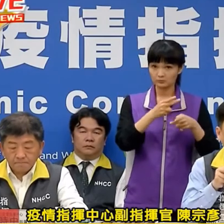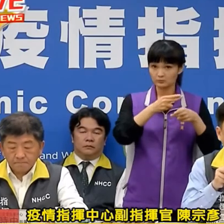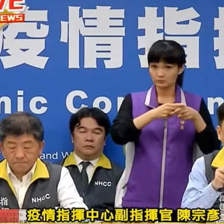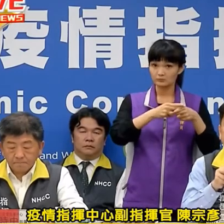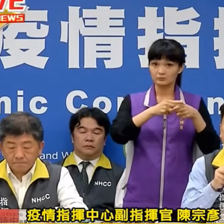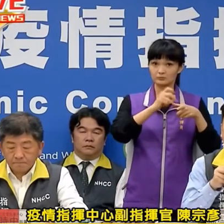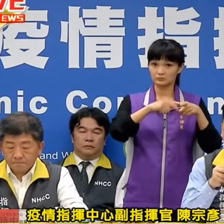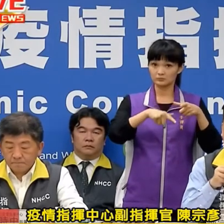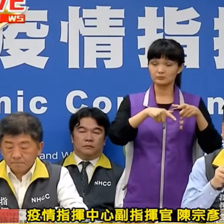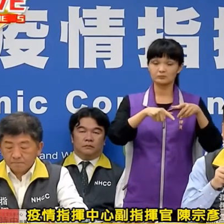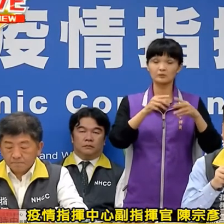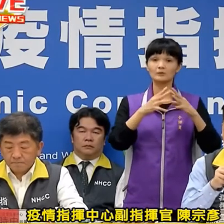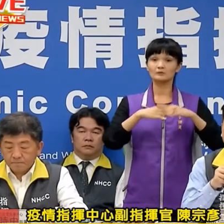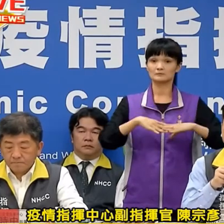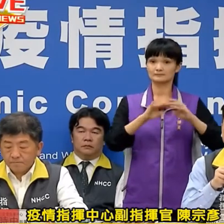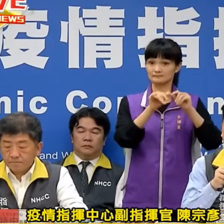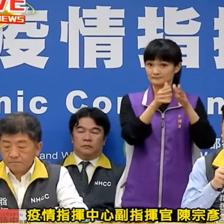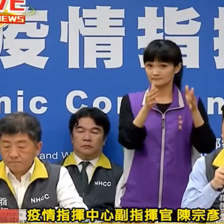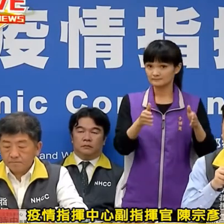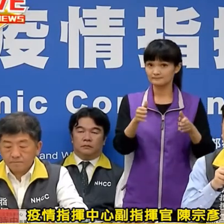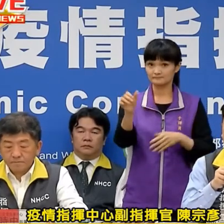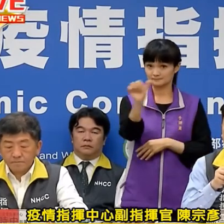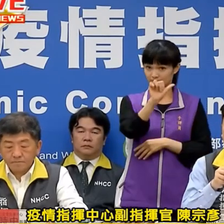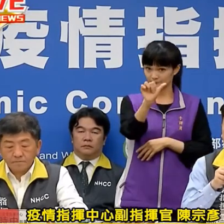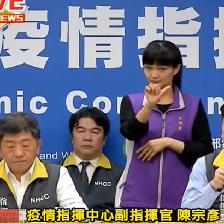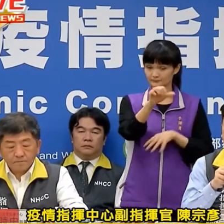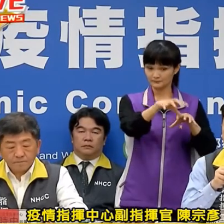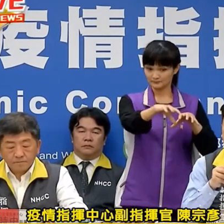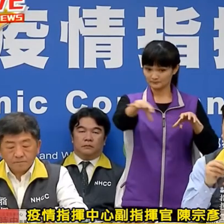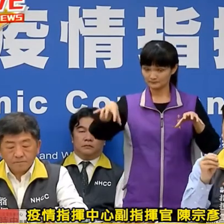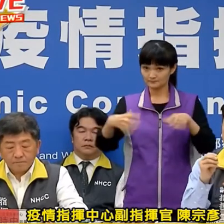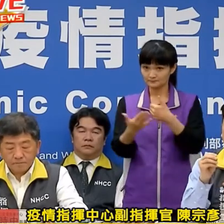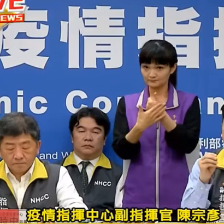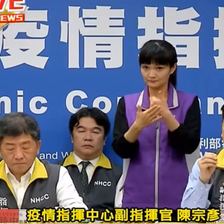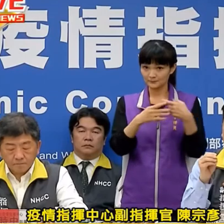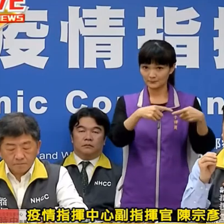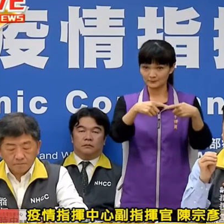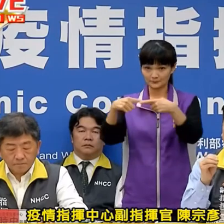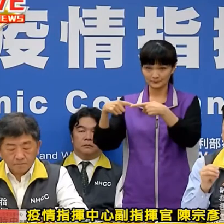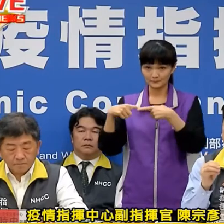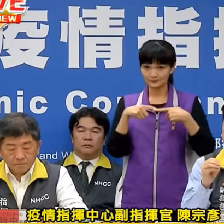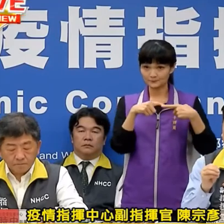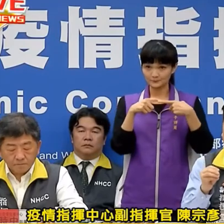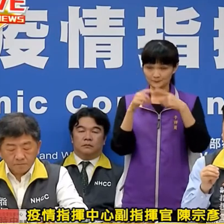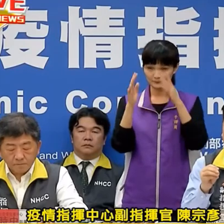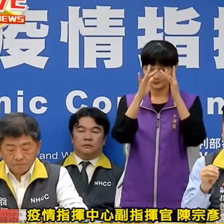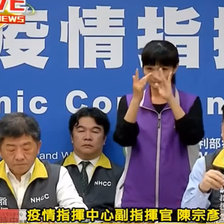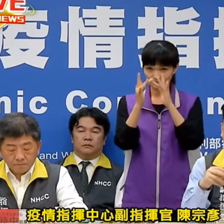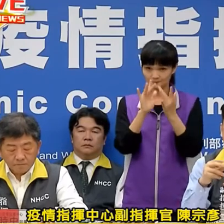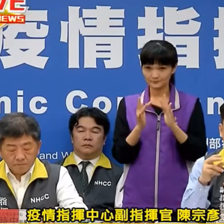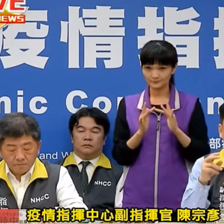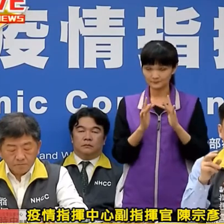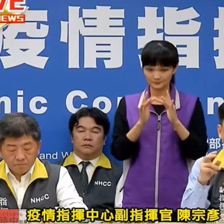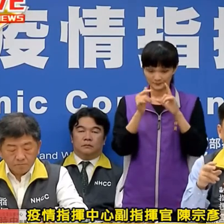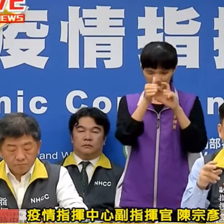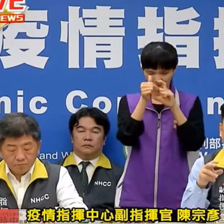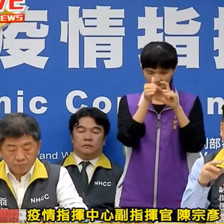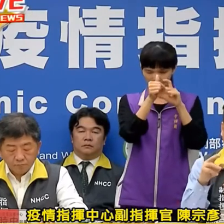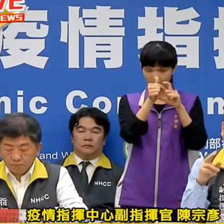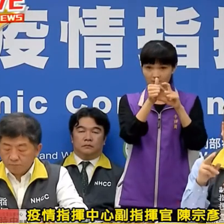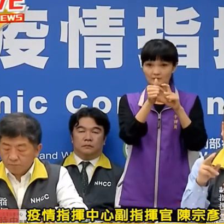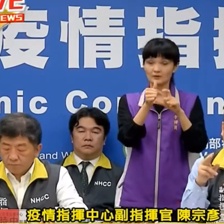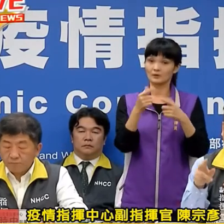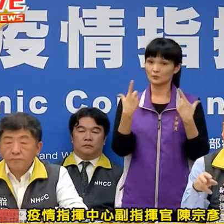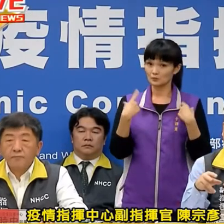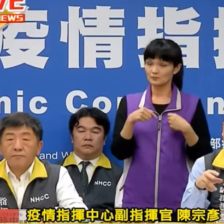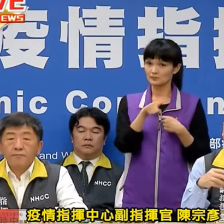来去做定位，所以它有它原始条件上的这个。比较弱的地方，这个